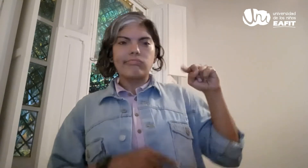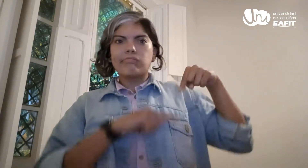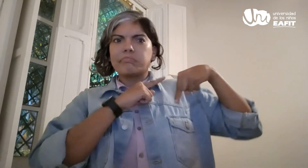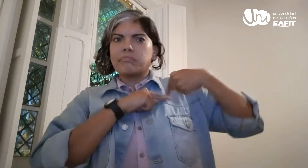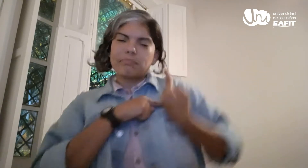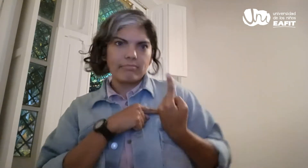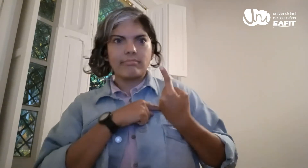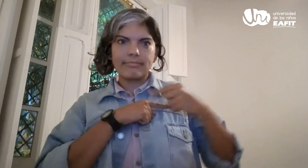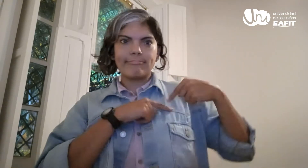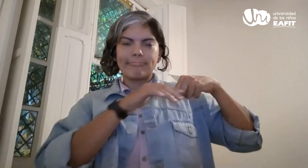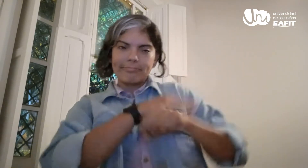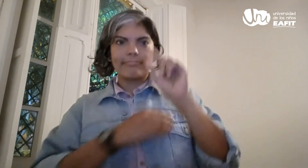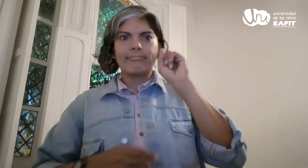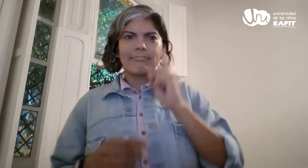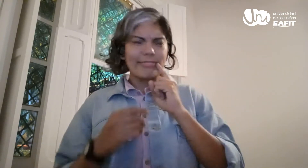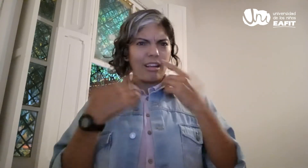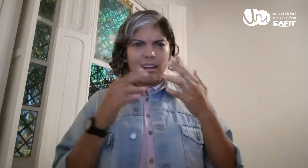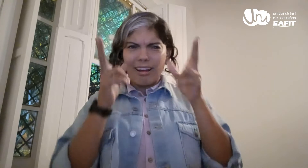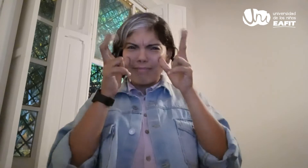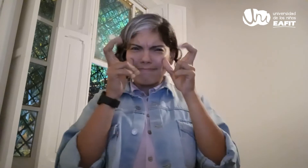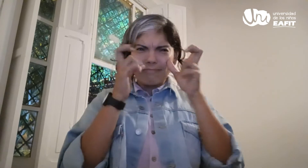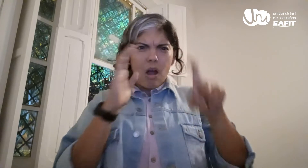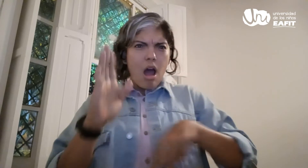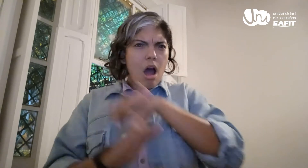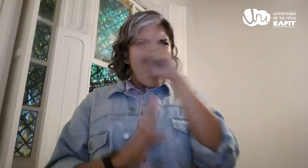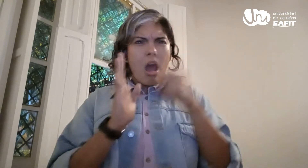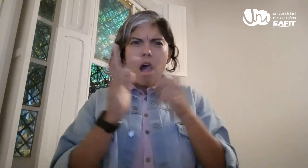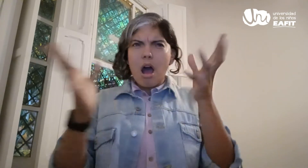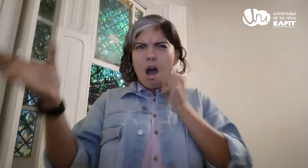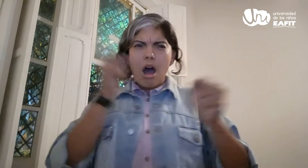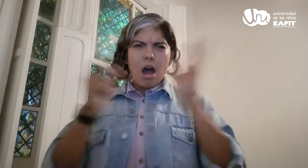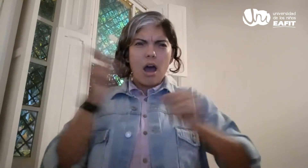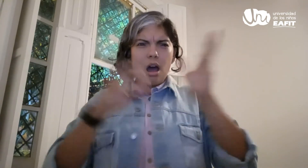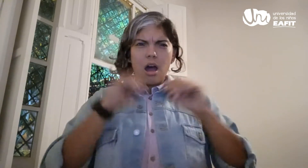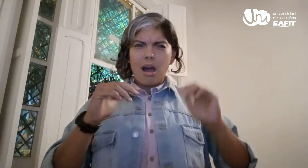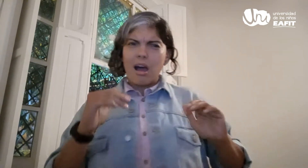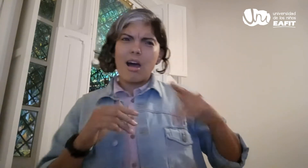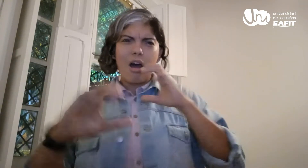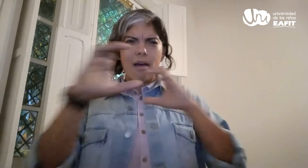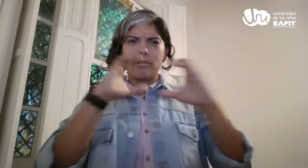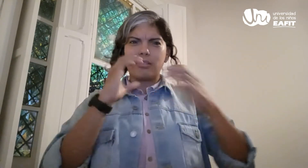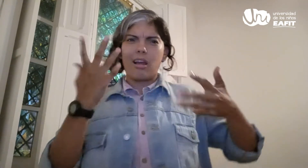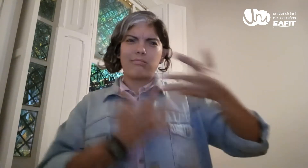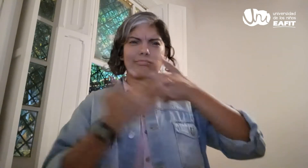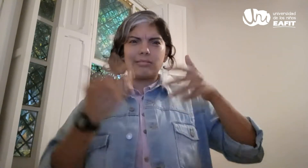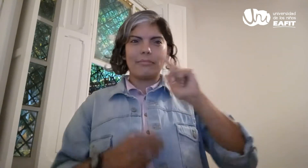visual. Me he comunicado con mis padres a través de mi lengua de señas. Toda mi vida esta ha sido mi forma de